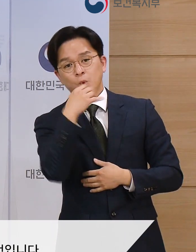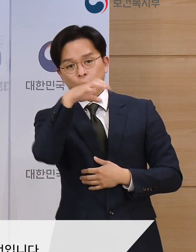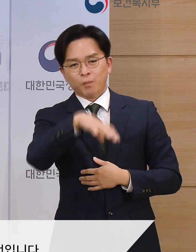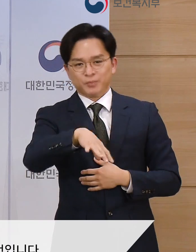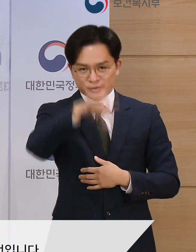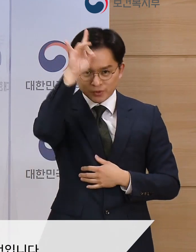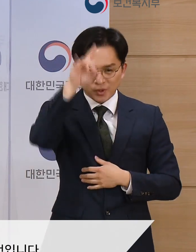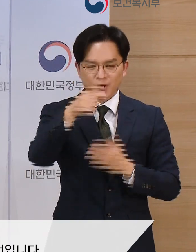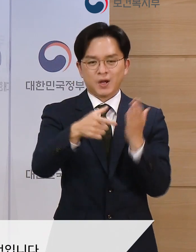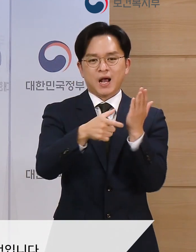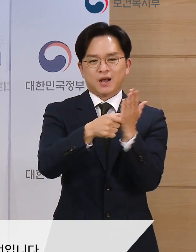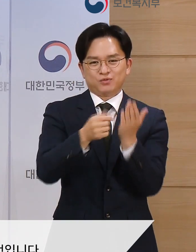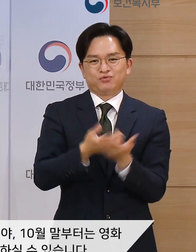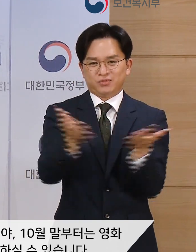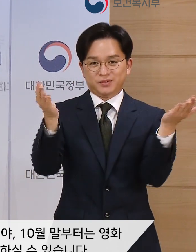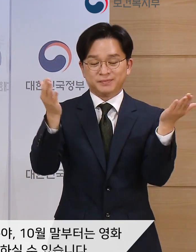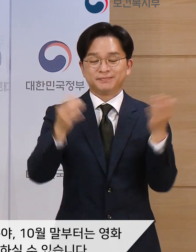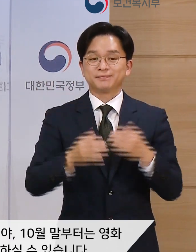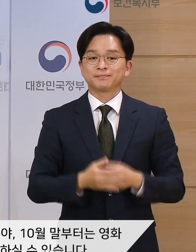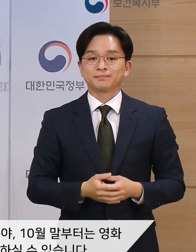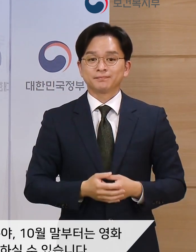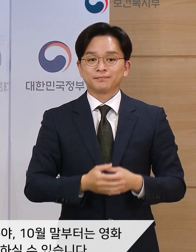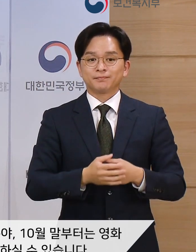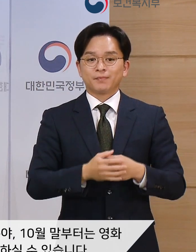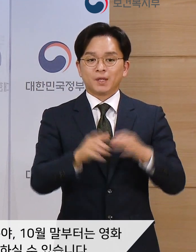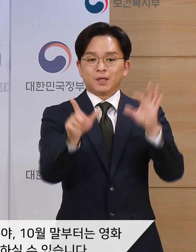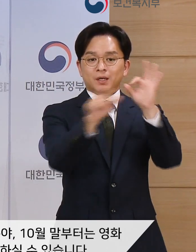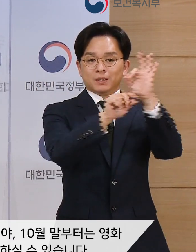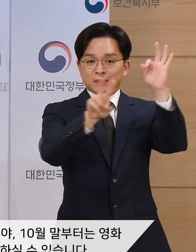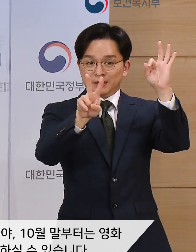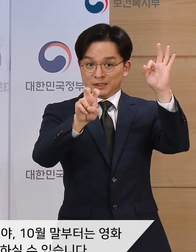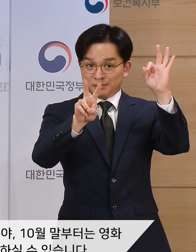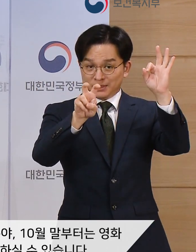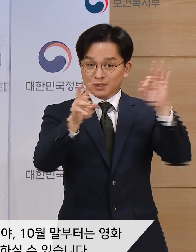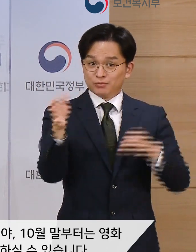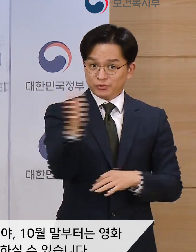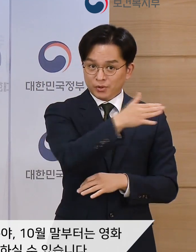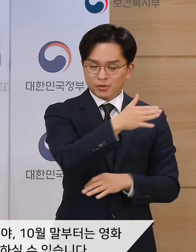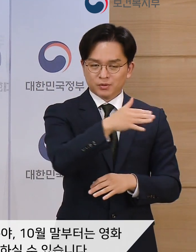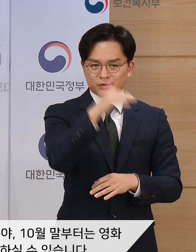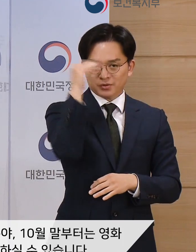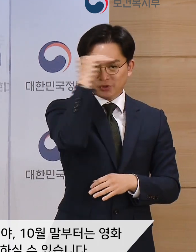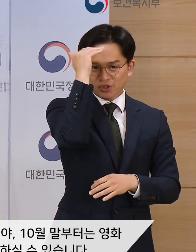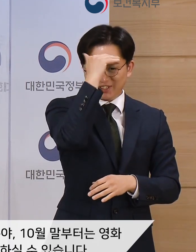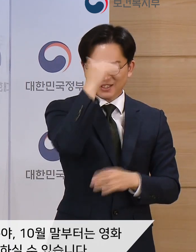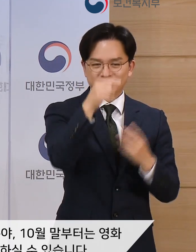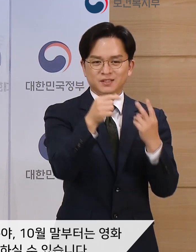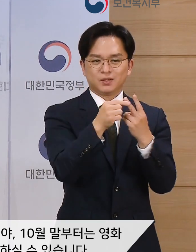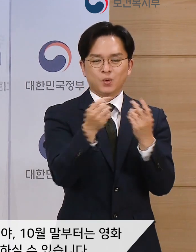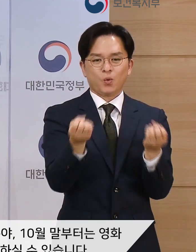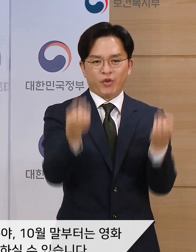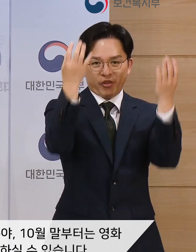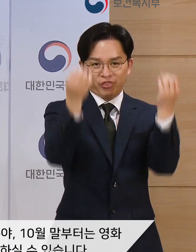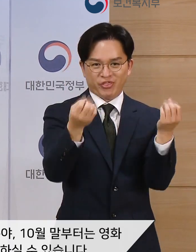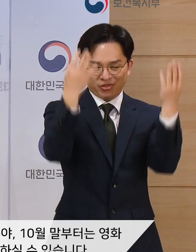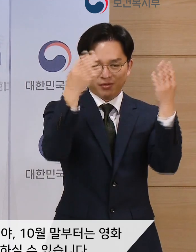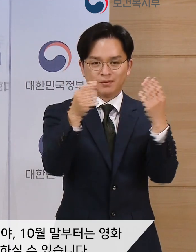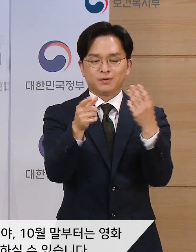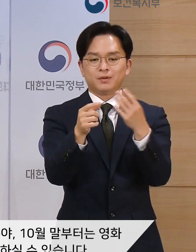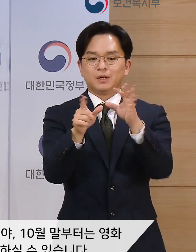재개할 것입니다. 이에 따라 국민들께서는 10월 22일부터 전시, 공연